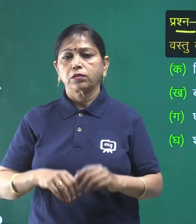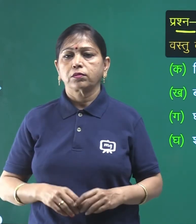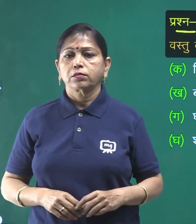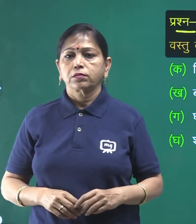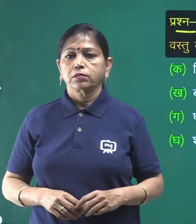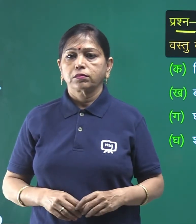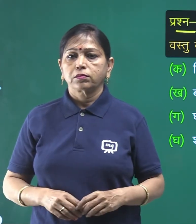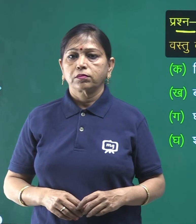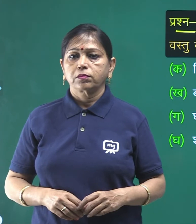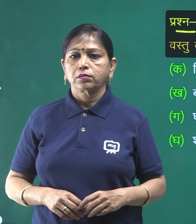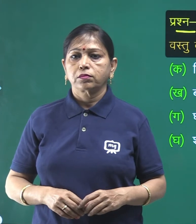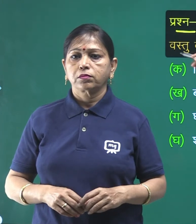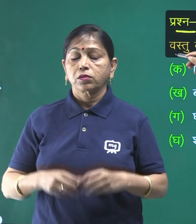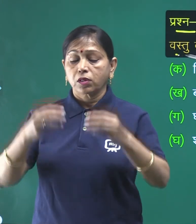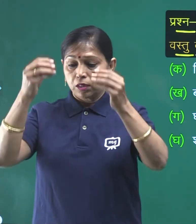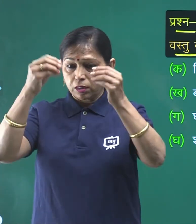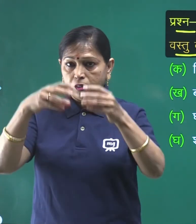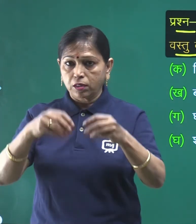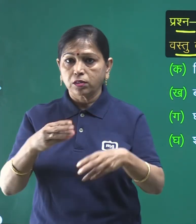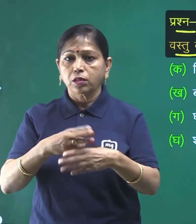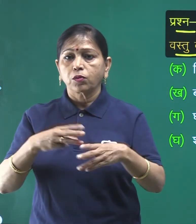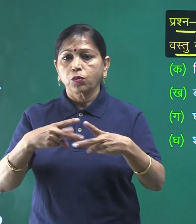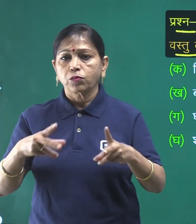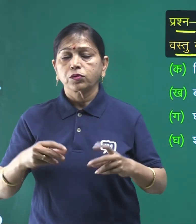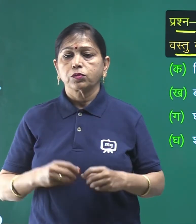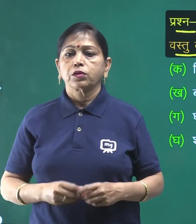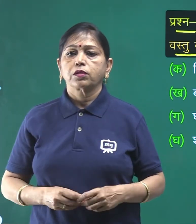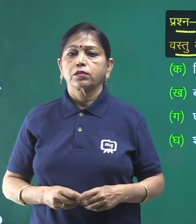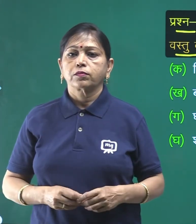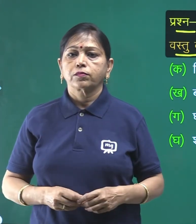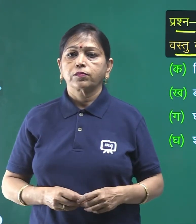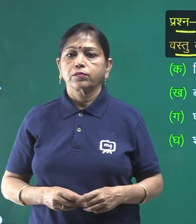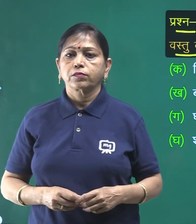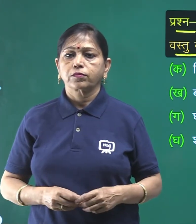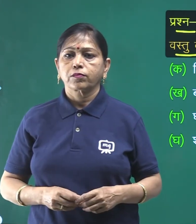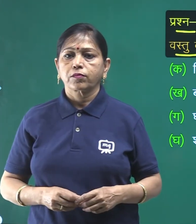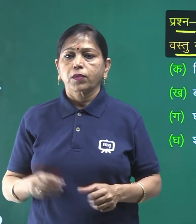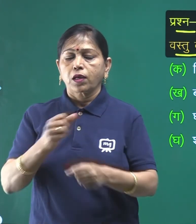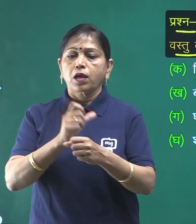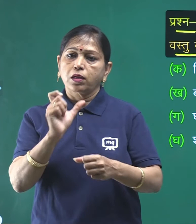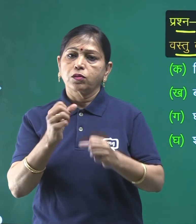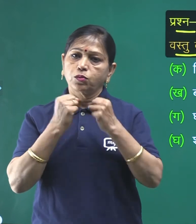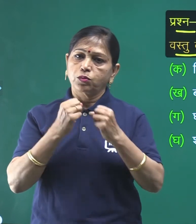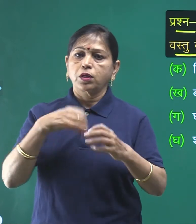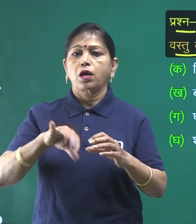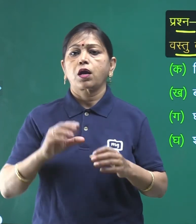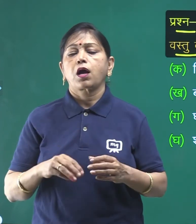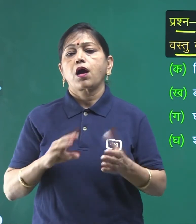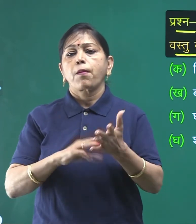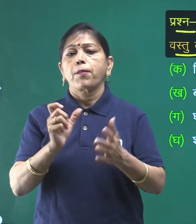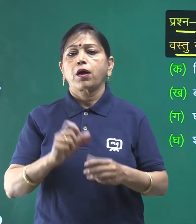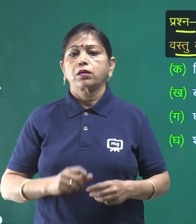गिरती हुई वस्तु की गतिज ऊर्जा का मान